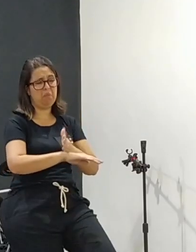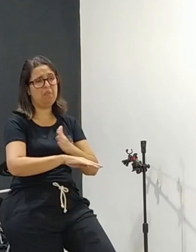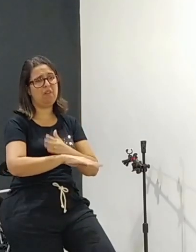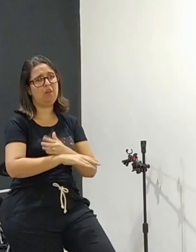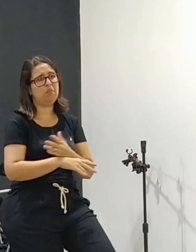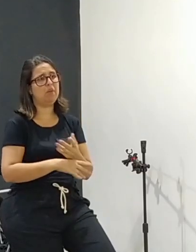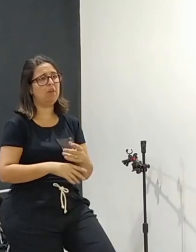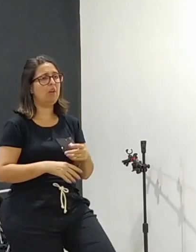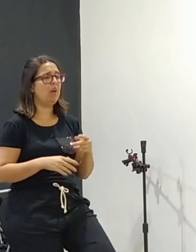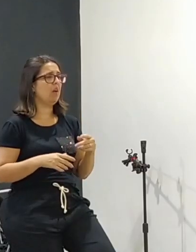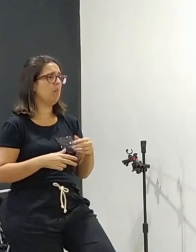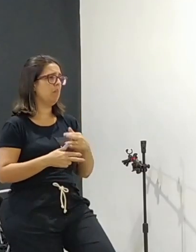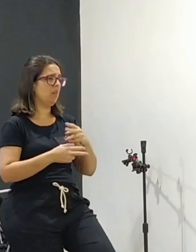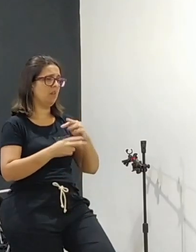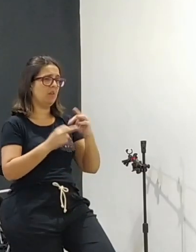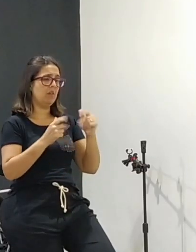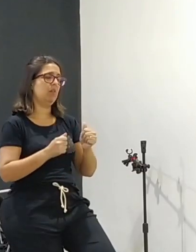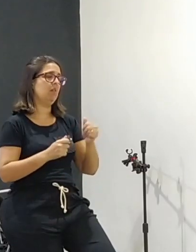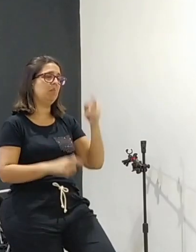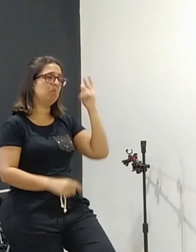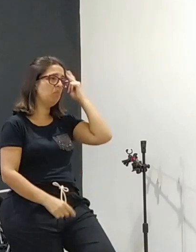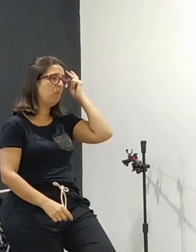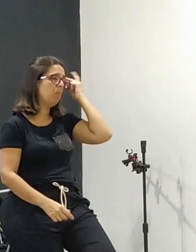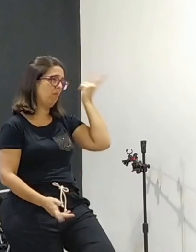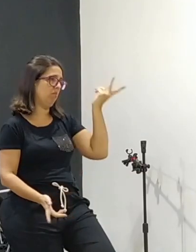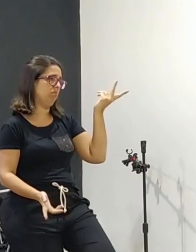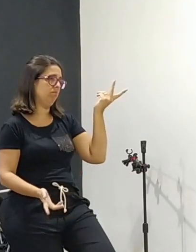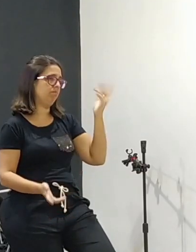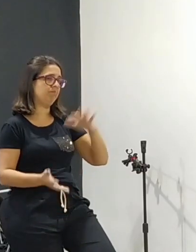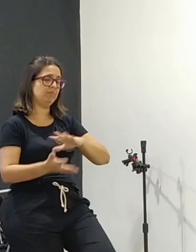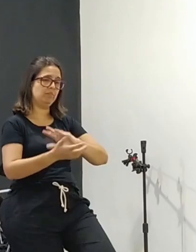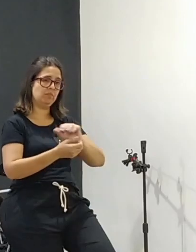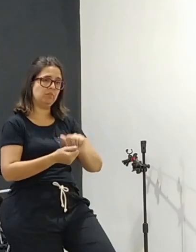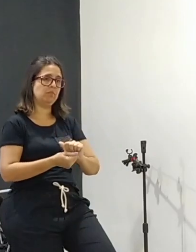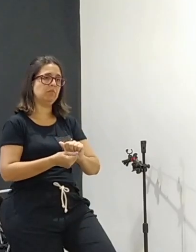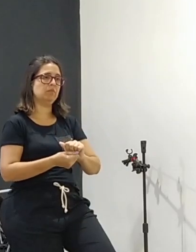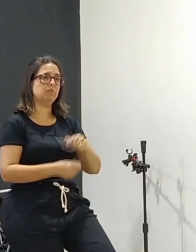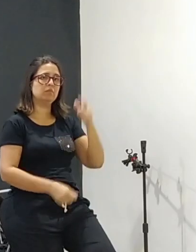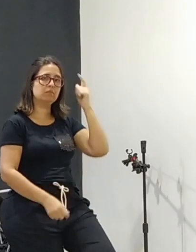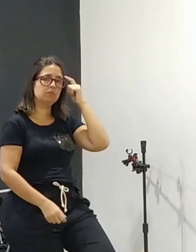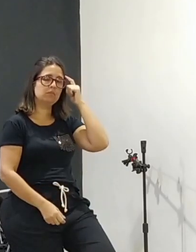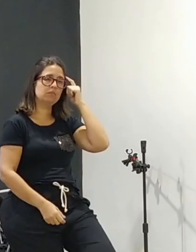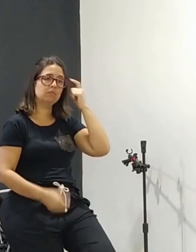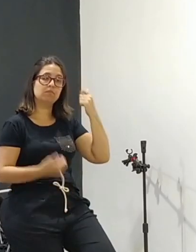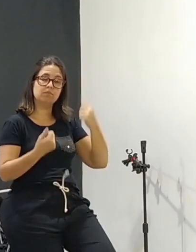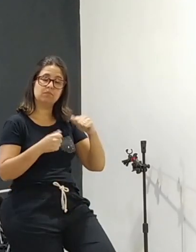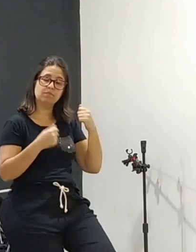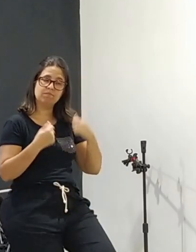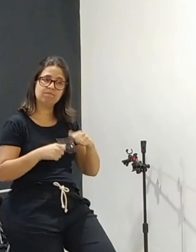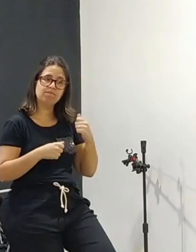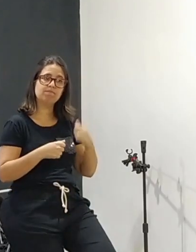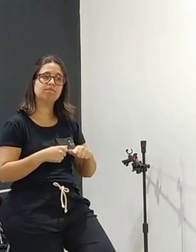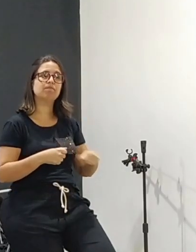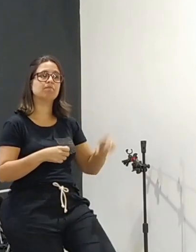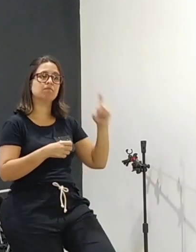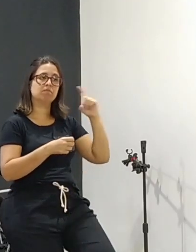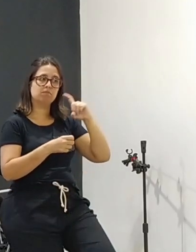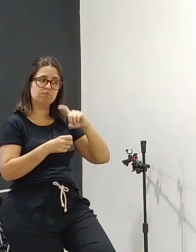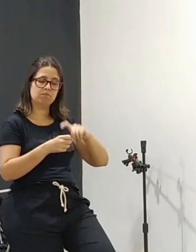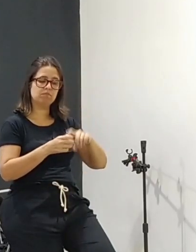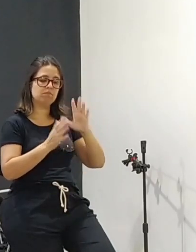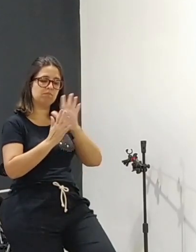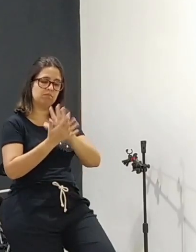começa a achar que tudo é normal. É isso que o mundo nos leva a pensar. Mas nós temos que nos voltar para Deus. Aleluia. Nos voltar para